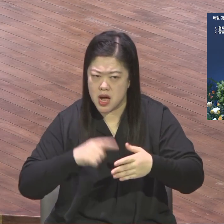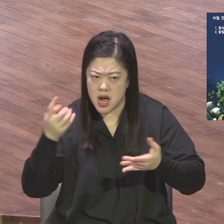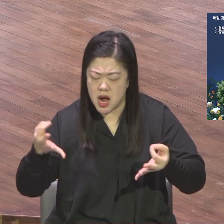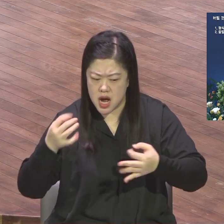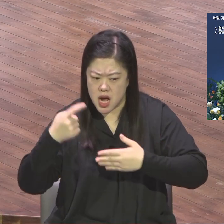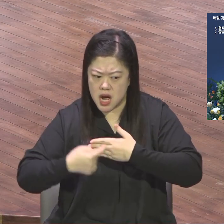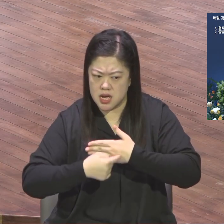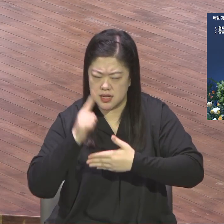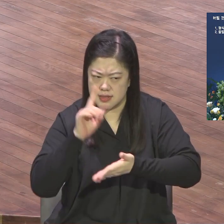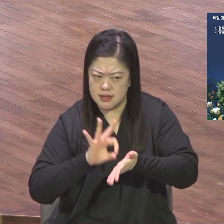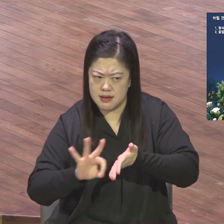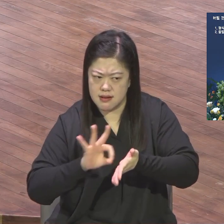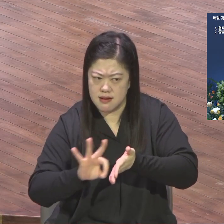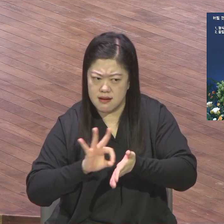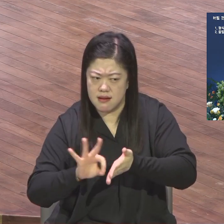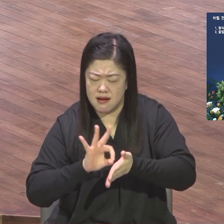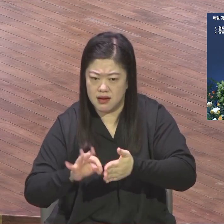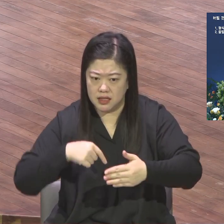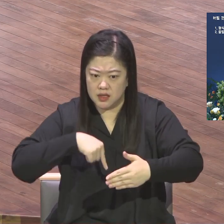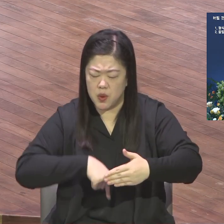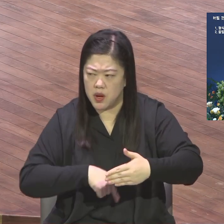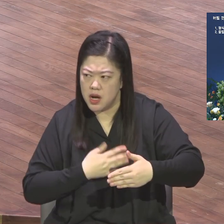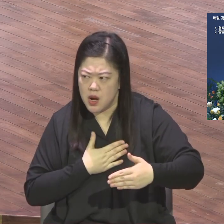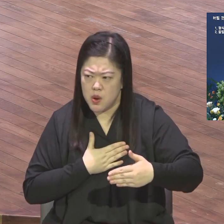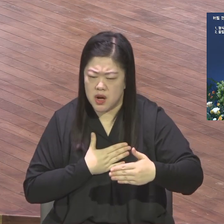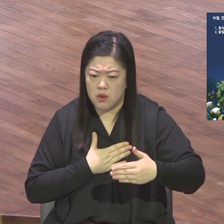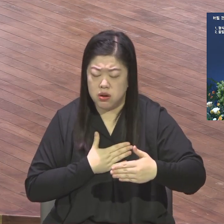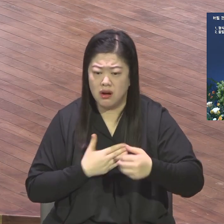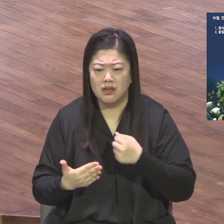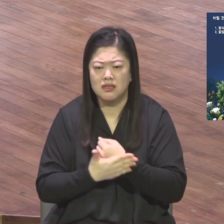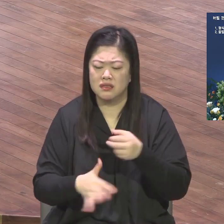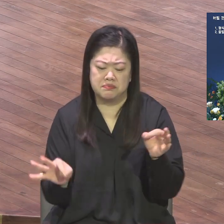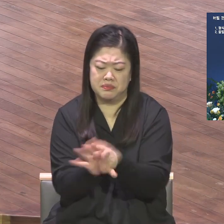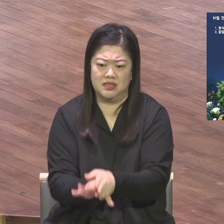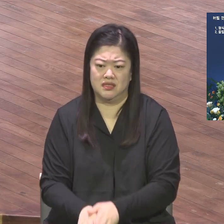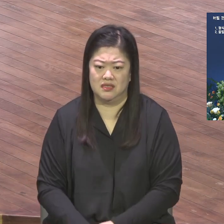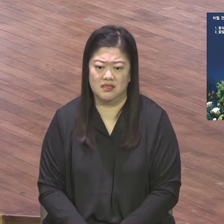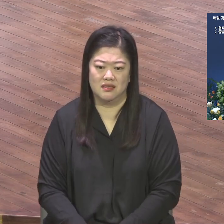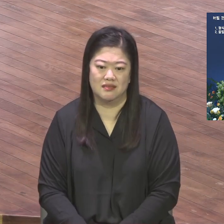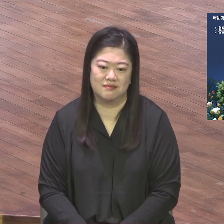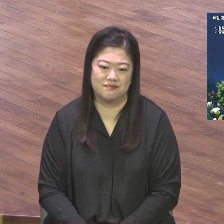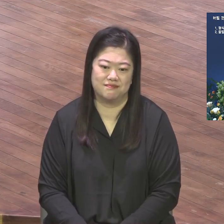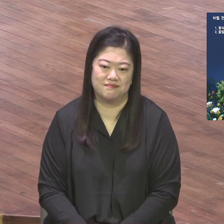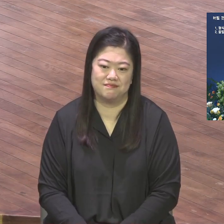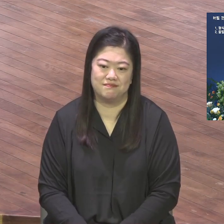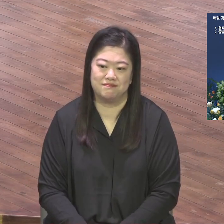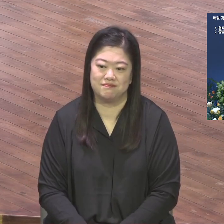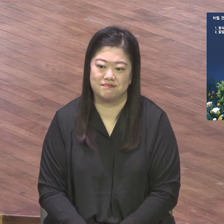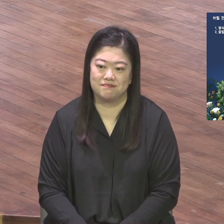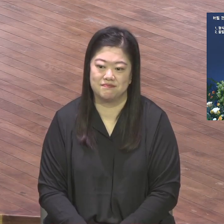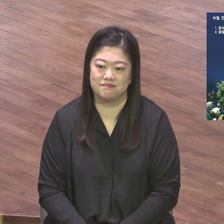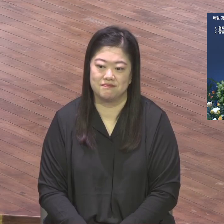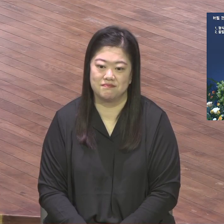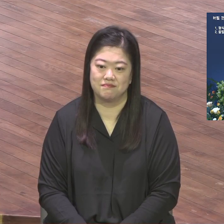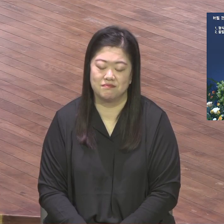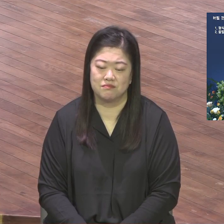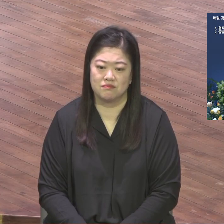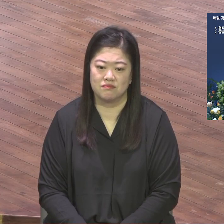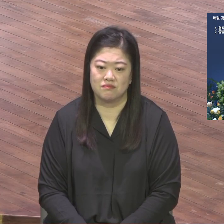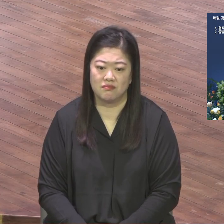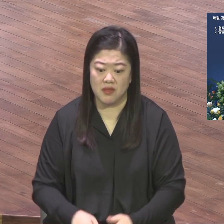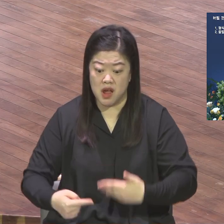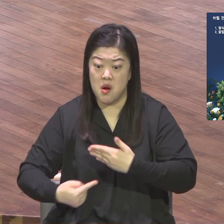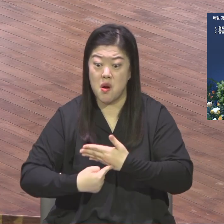있어요? 집에서나 앉아서 심심하면 뭐 그냥 인터넷 통해 보지. 이 어려운 걸음을 왜